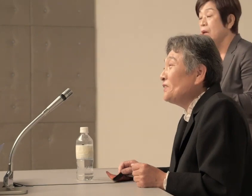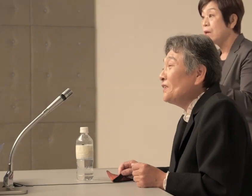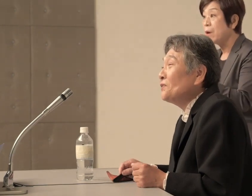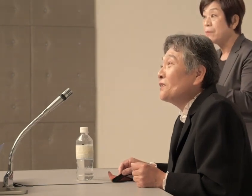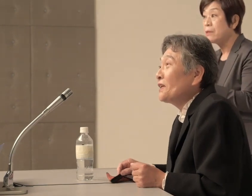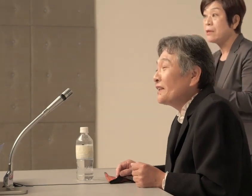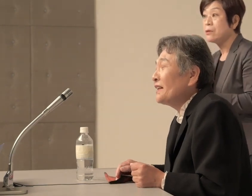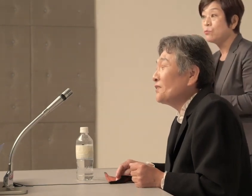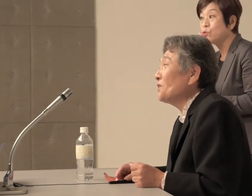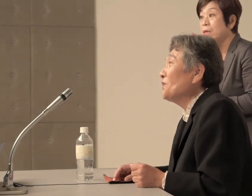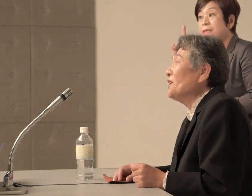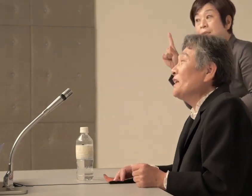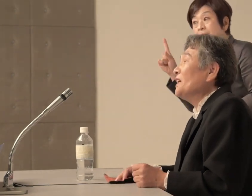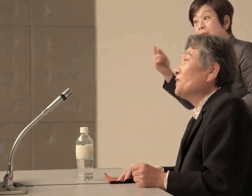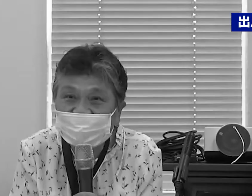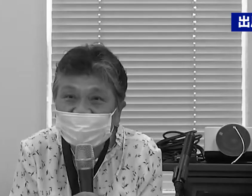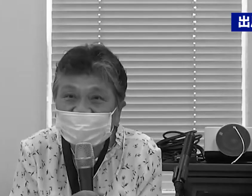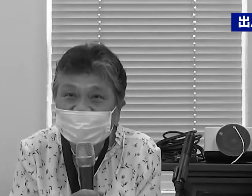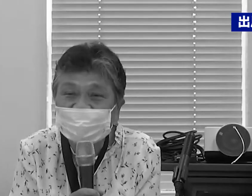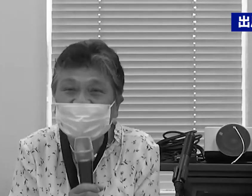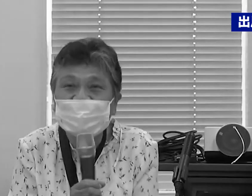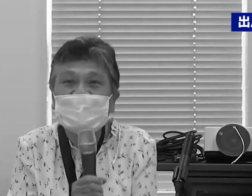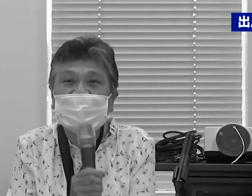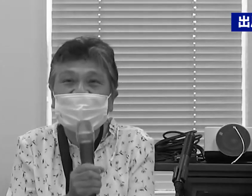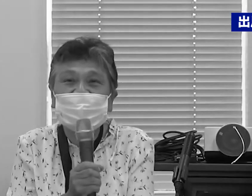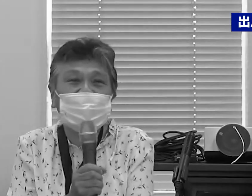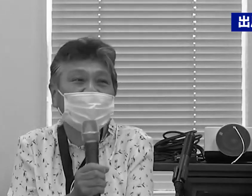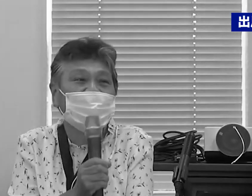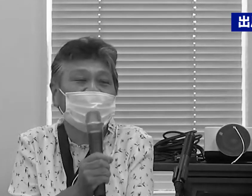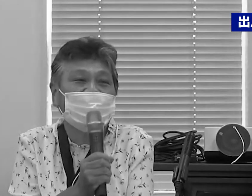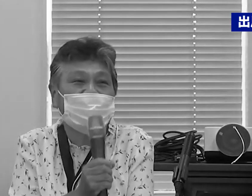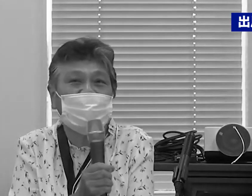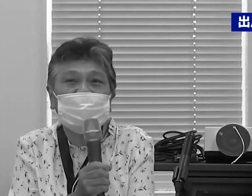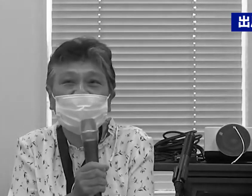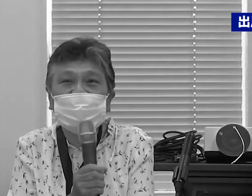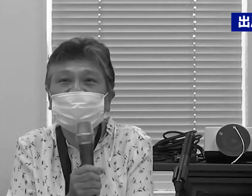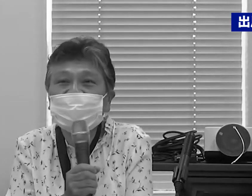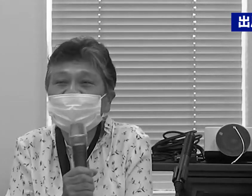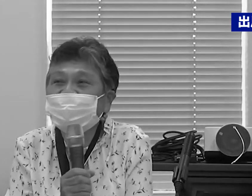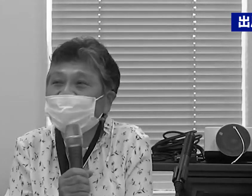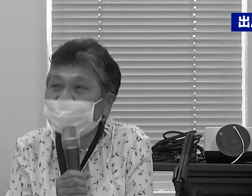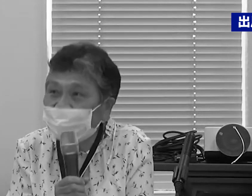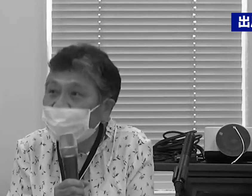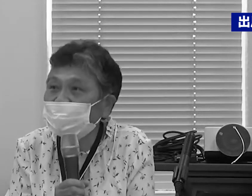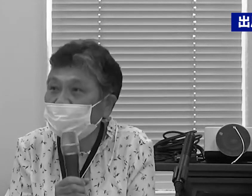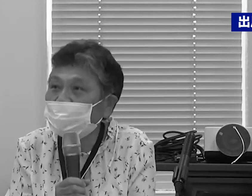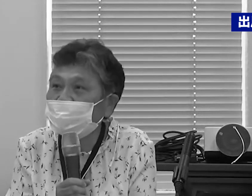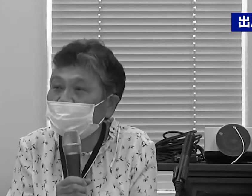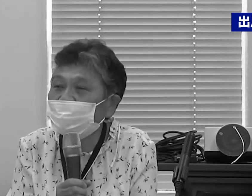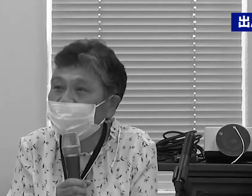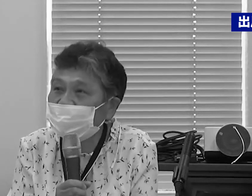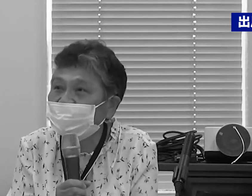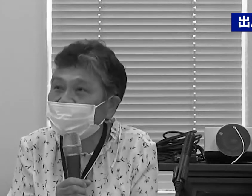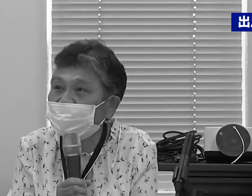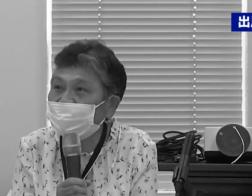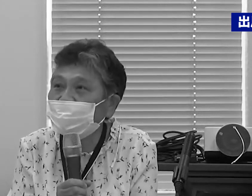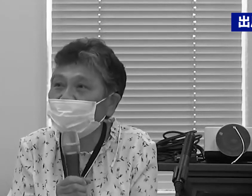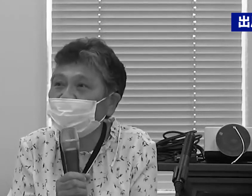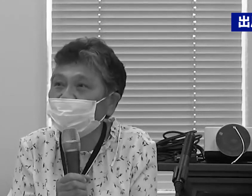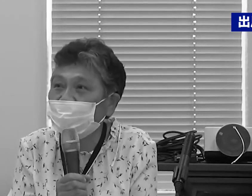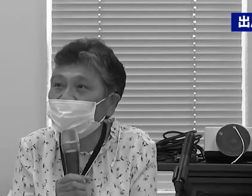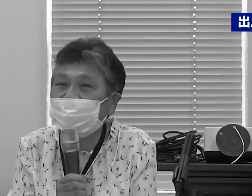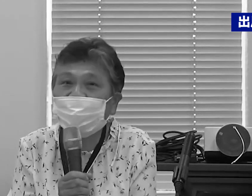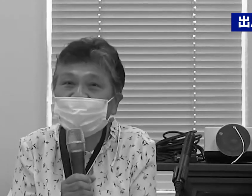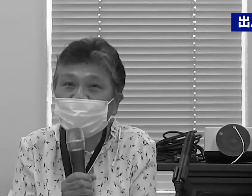何何言ってたかなぁの会えとそうなんで誰でもね選挙でれるんですあの立花さんところでは音はな